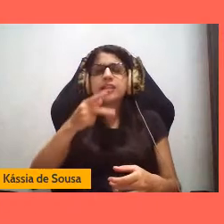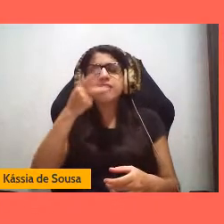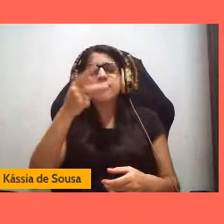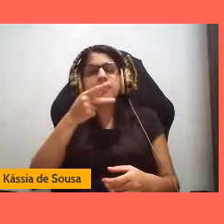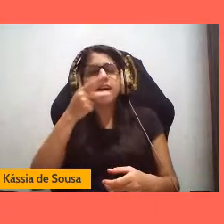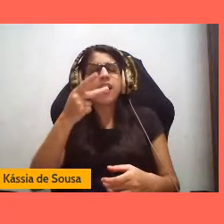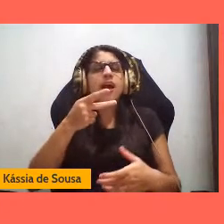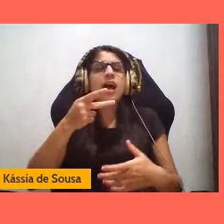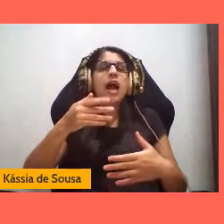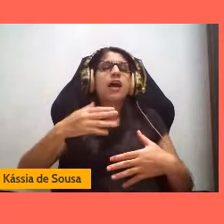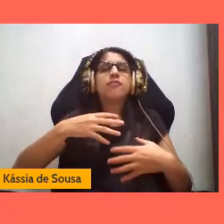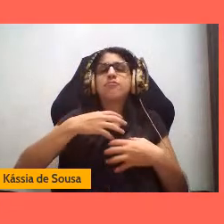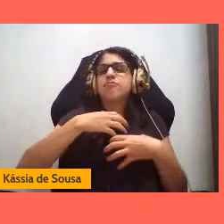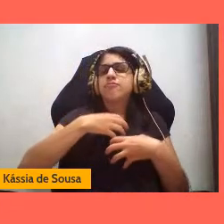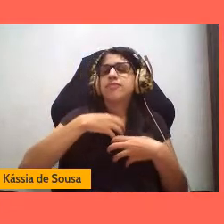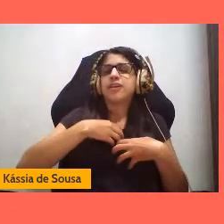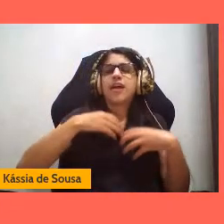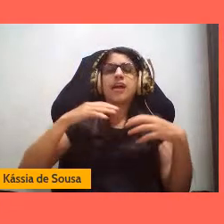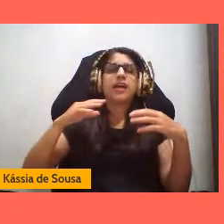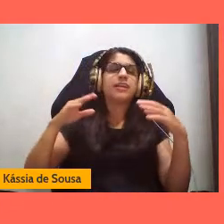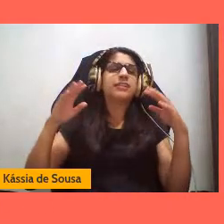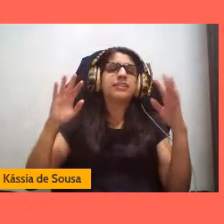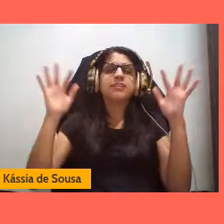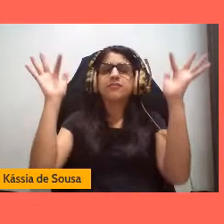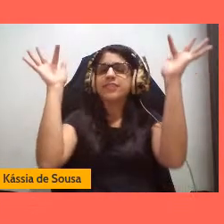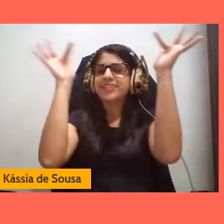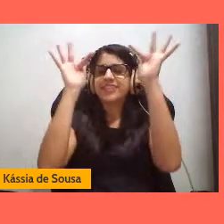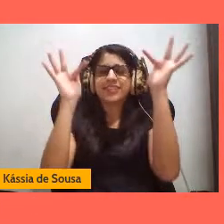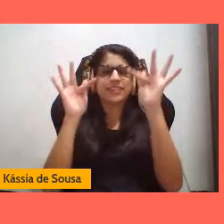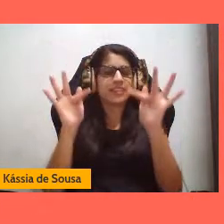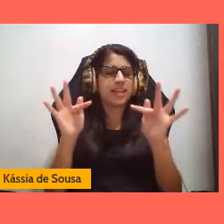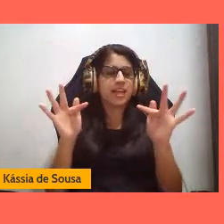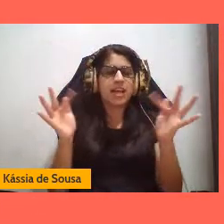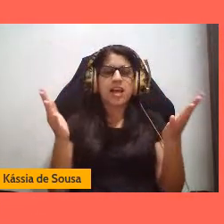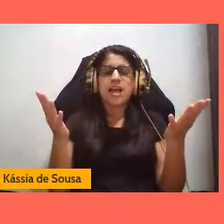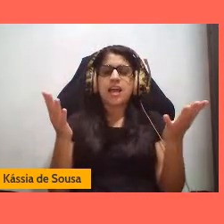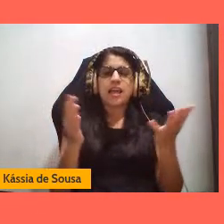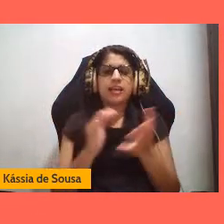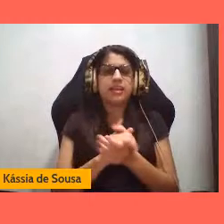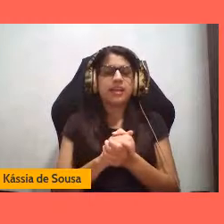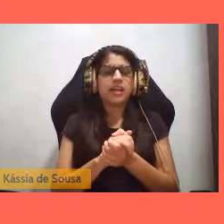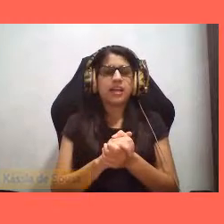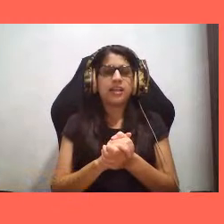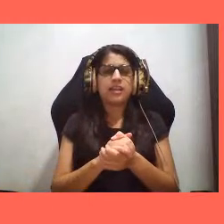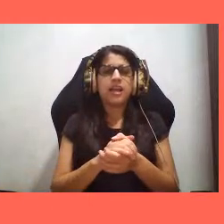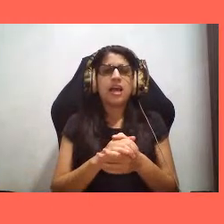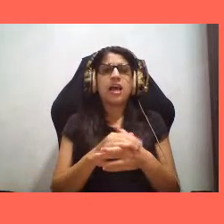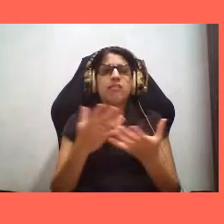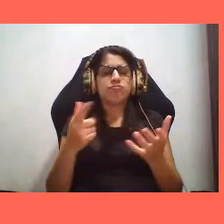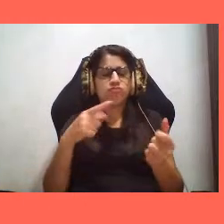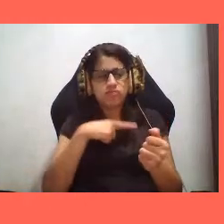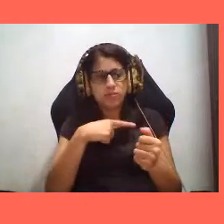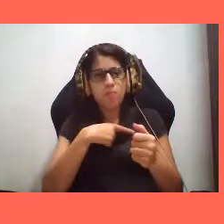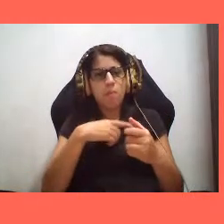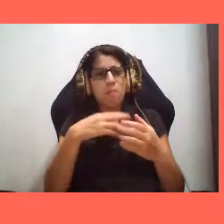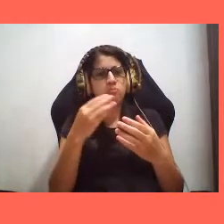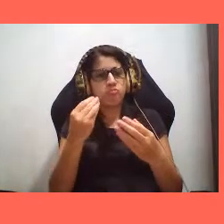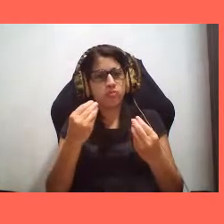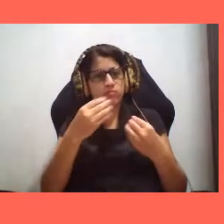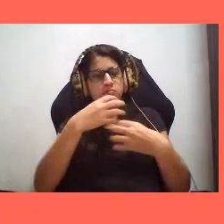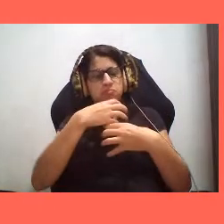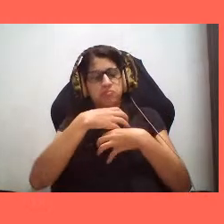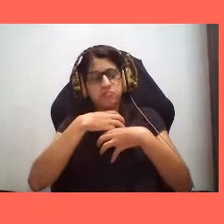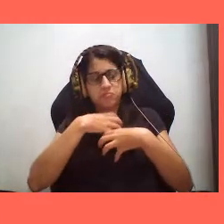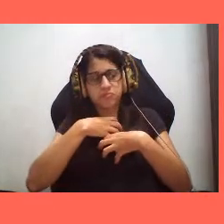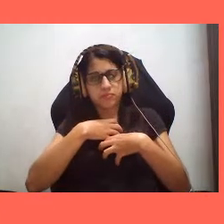mais alegre, mais contente, né? Estou vendo essa mostra, que ela tem muitos sentidos. Talvez a gente nem